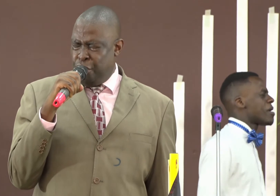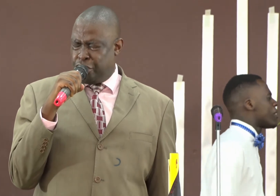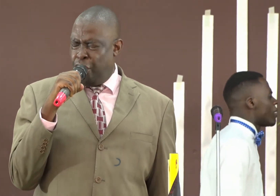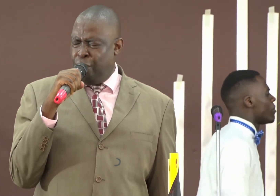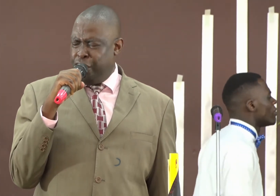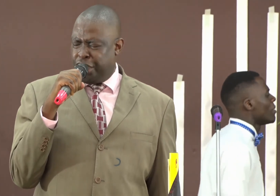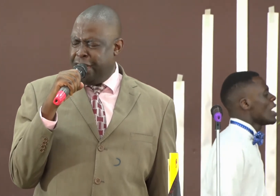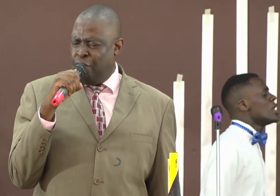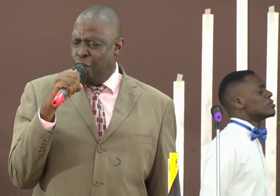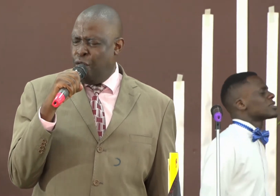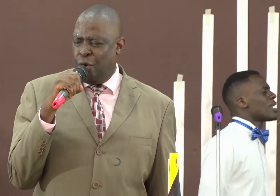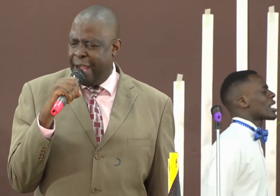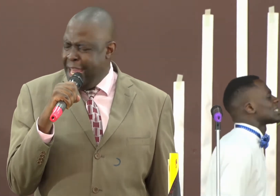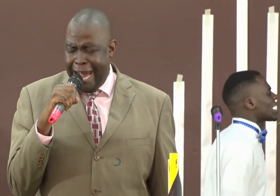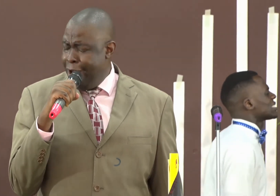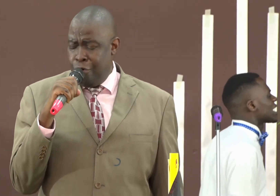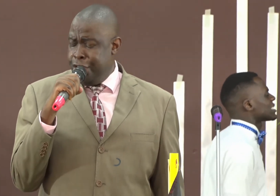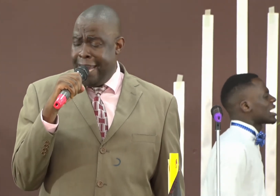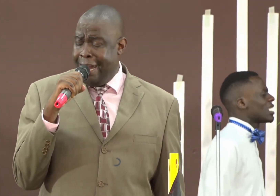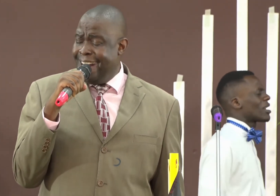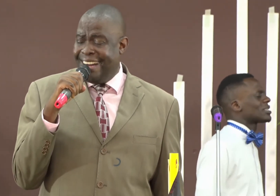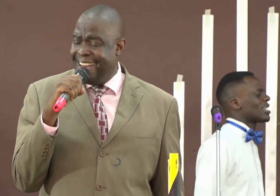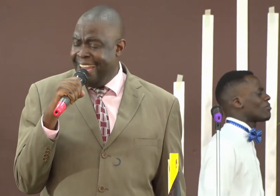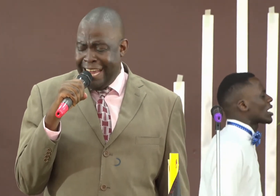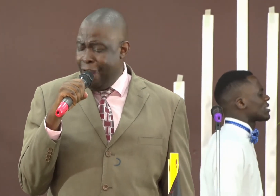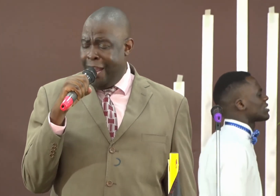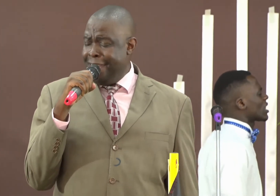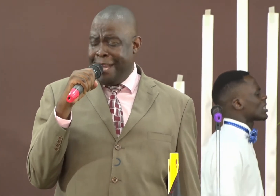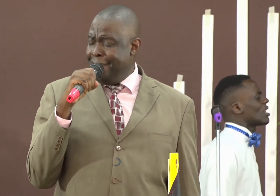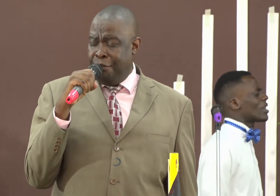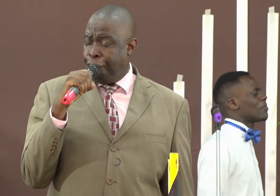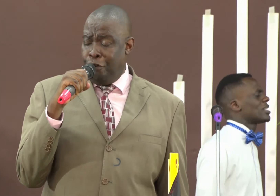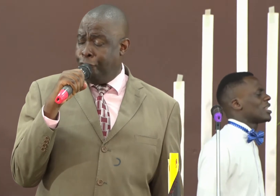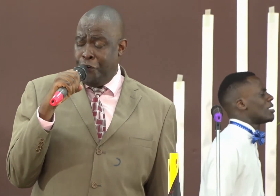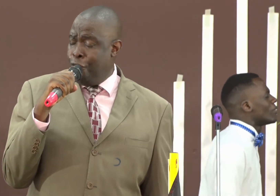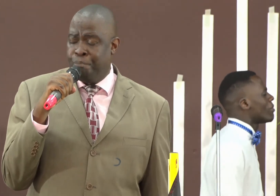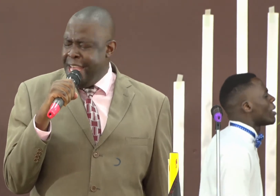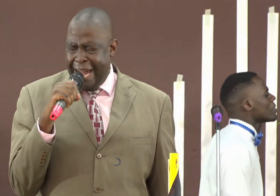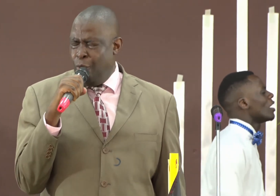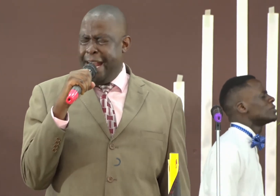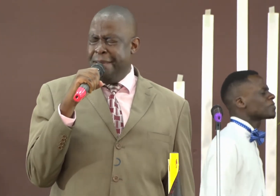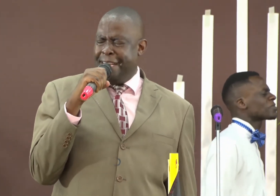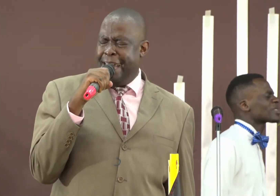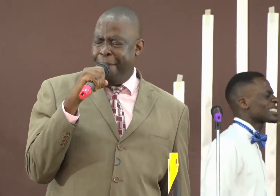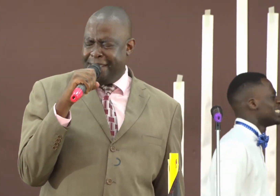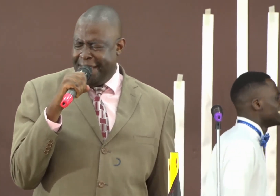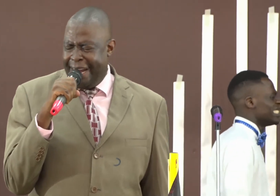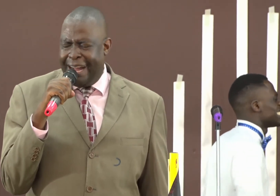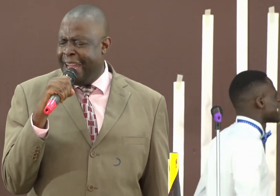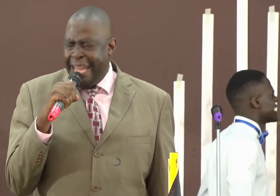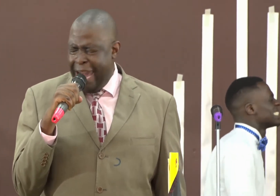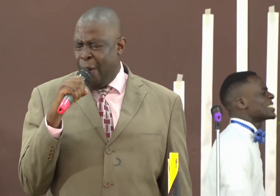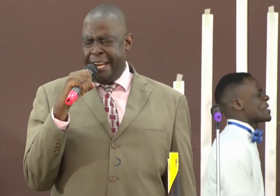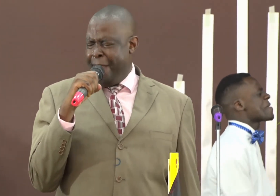Oye mosomo tindo Aona Awali bade fofo Awali bade